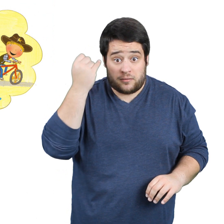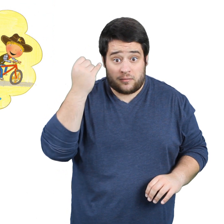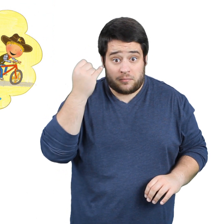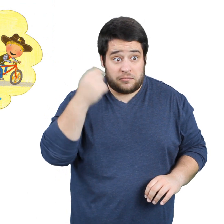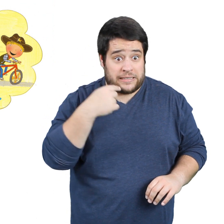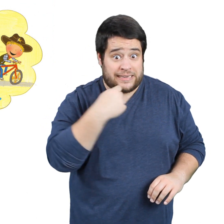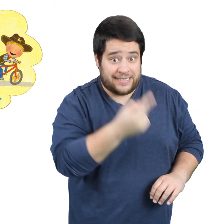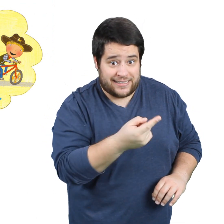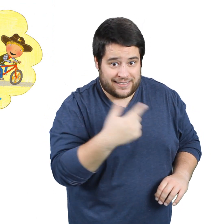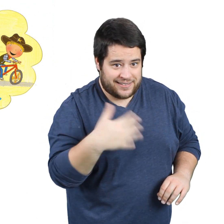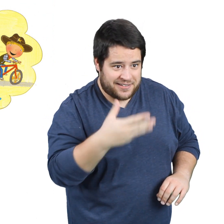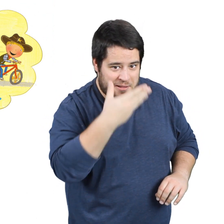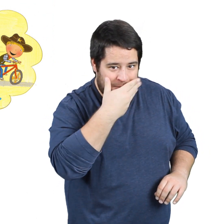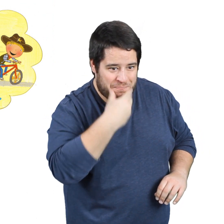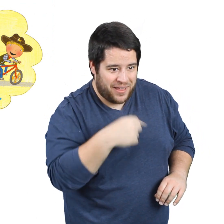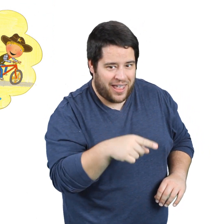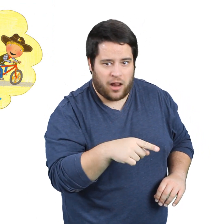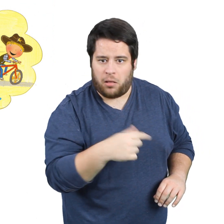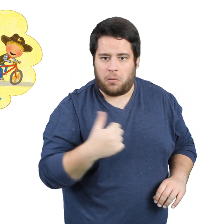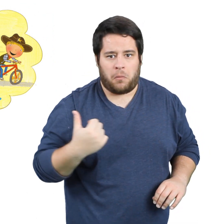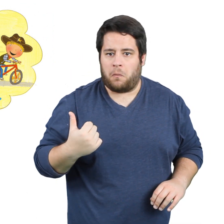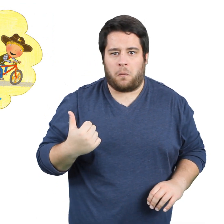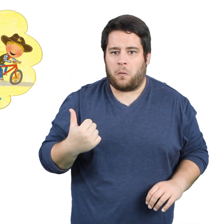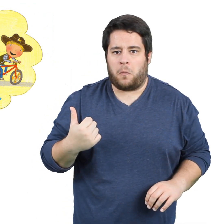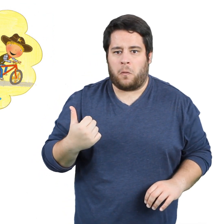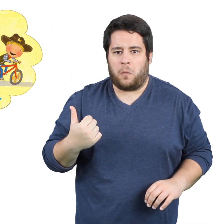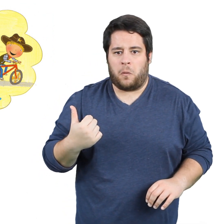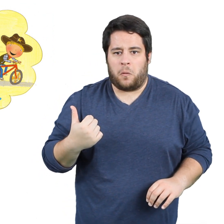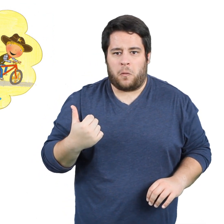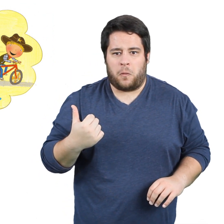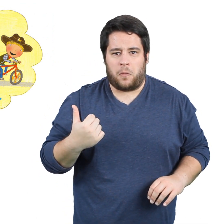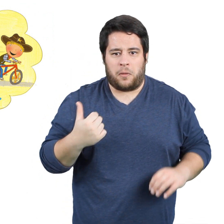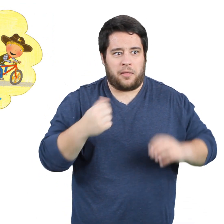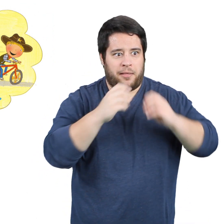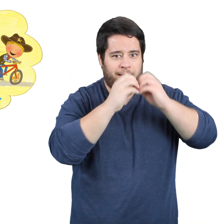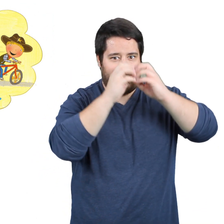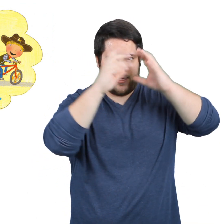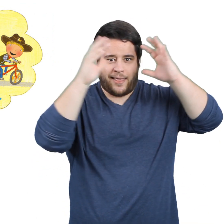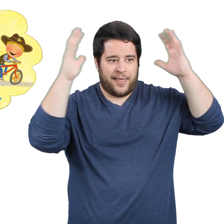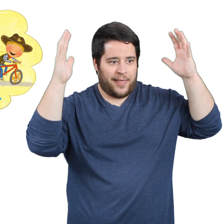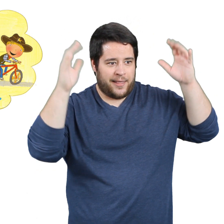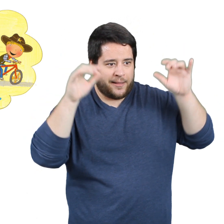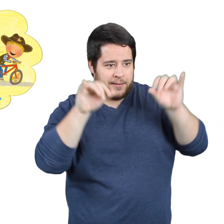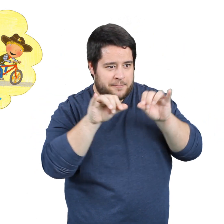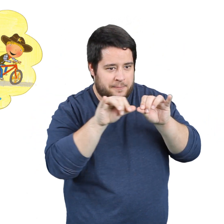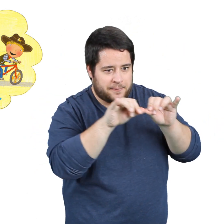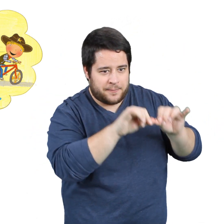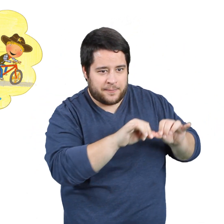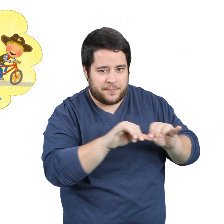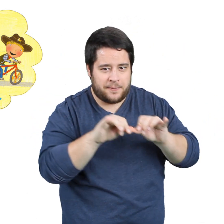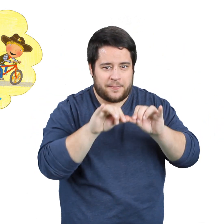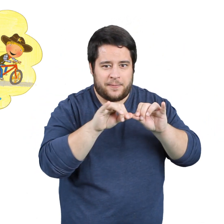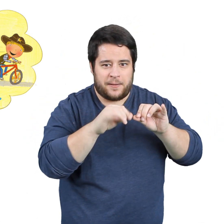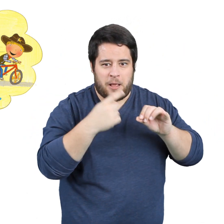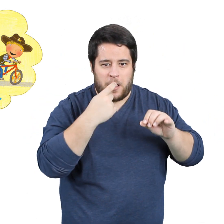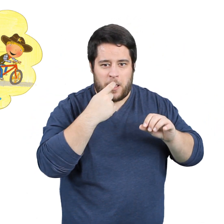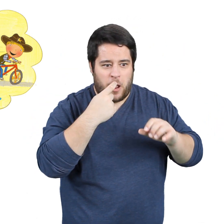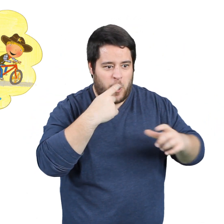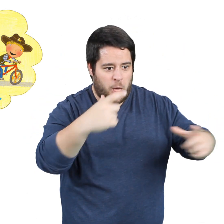Au lieu de lui dire qu'elle était jolie, il songea plutôt à une façon d'éclabousser son ami.